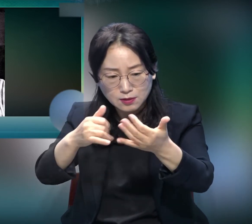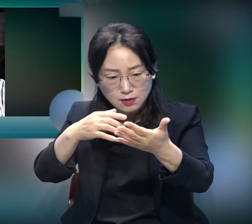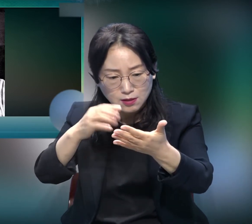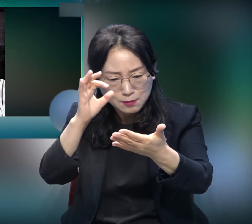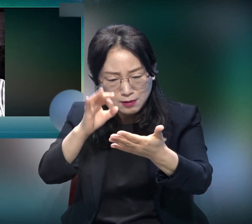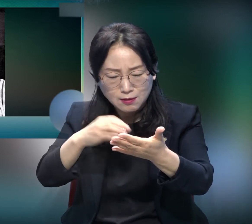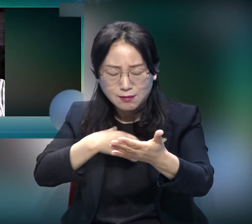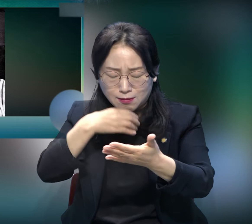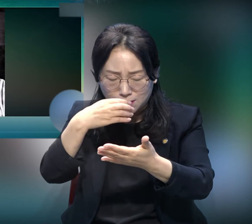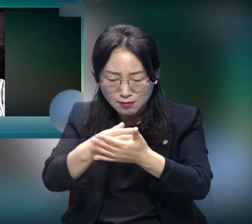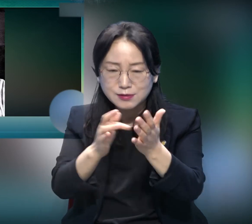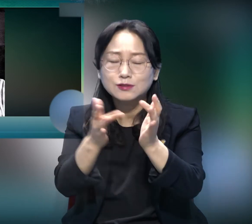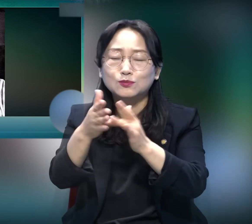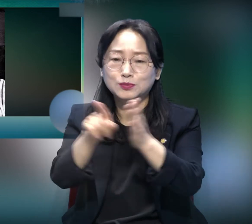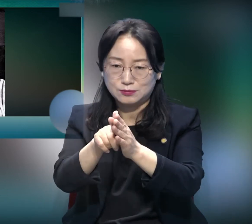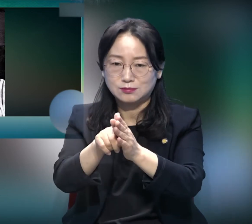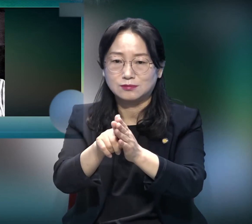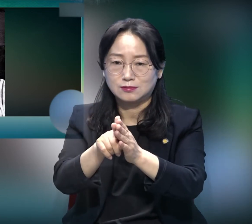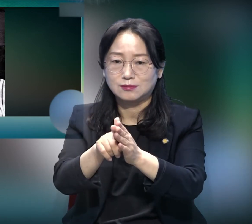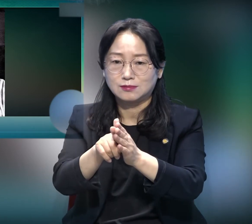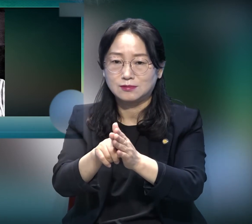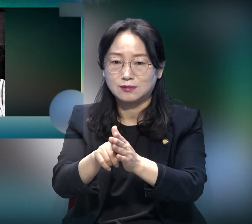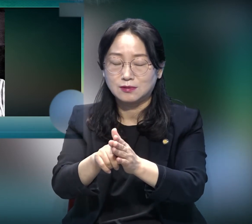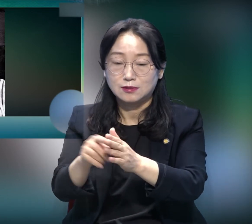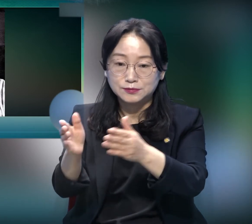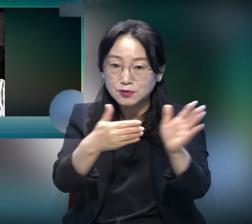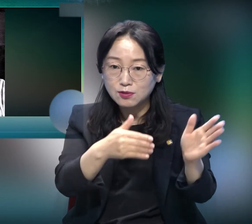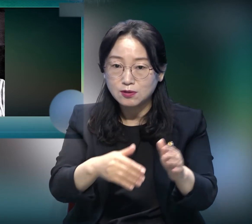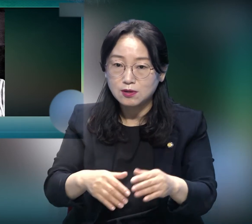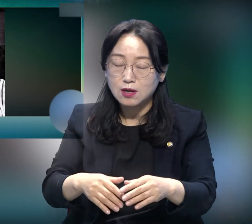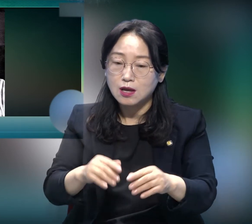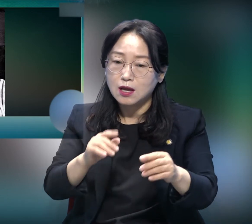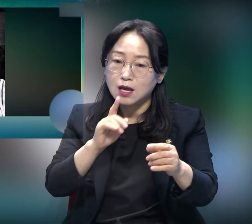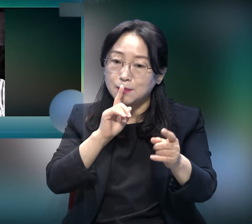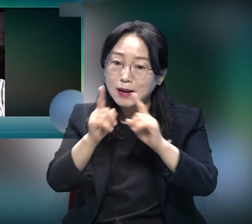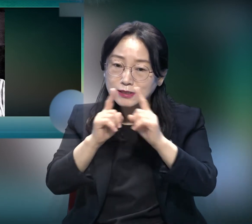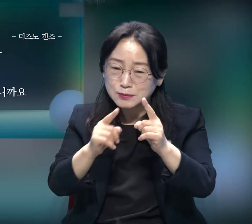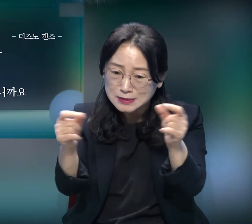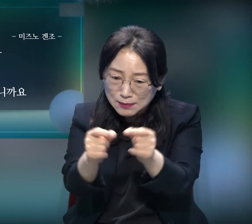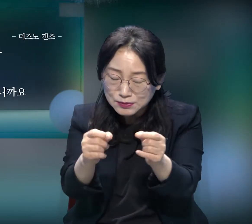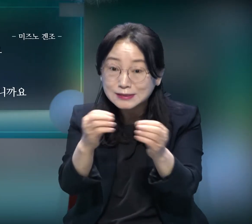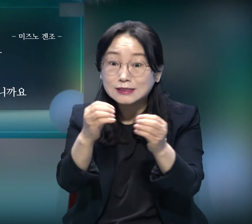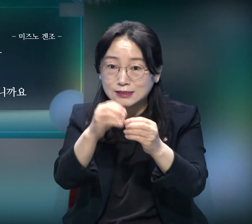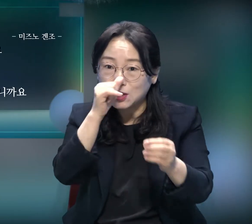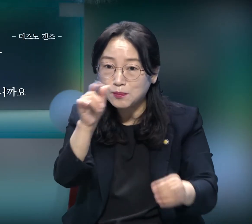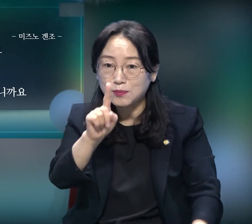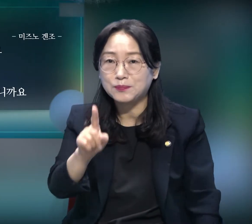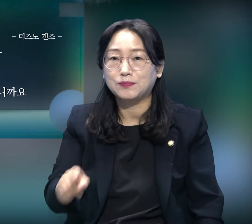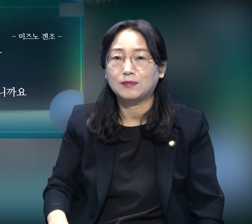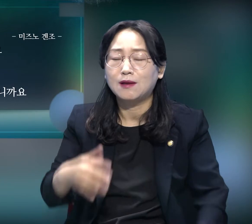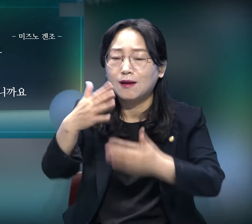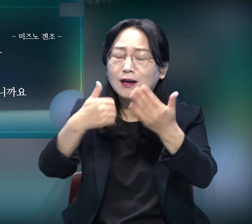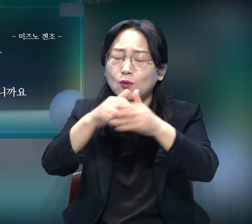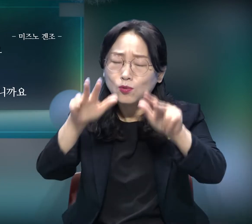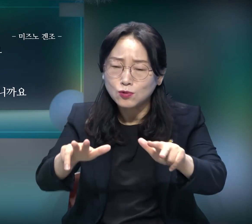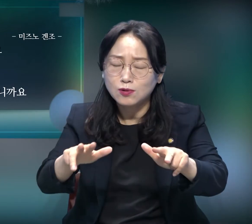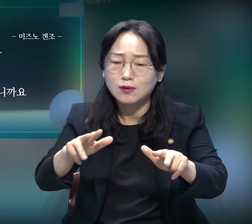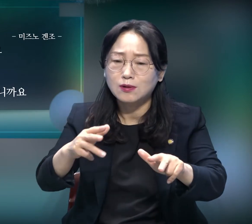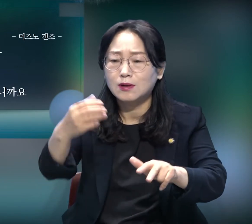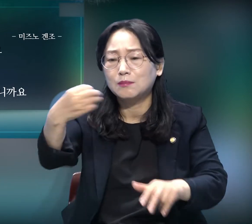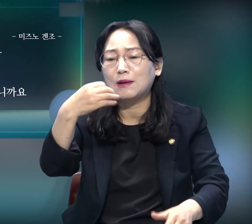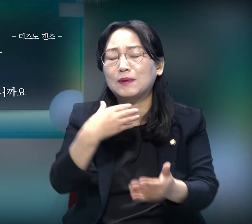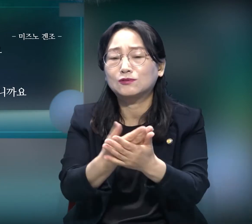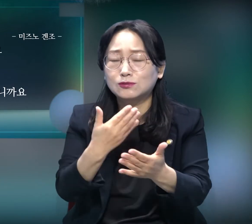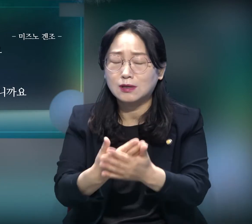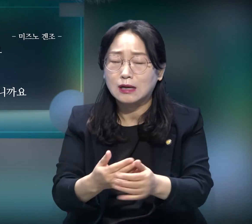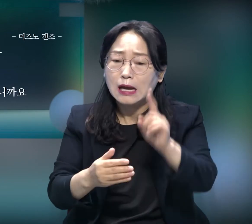되었는데, 그 중에 말씀이라고 하는 아주 짤막한 시가 있습니다. 하나님, 오늘도 말씀해 주세요.